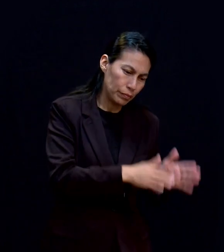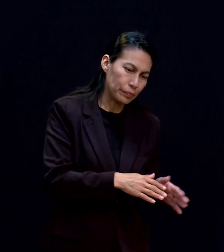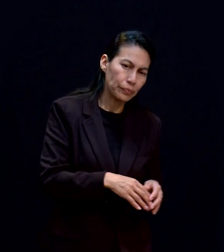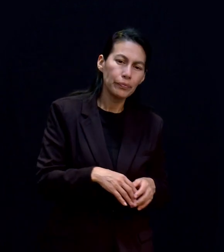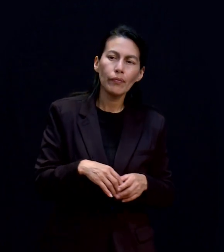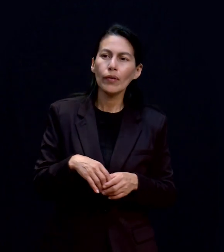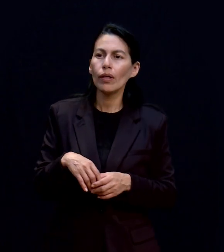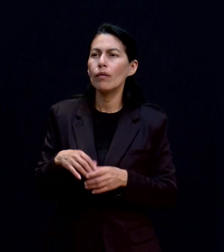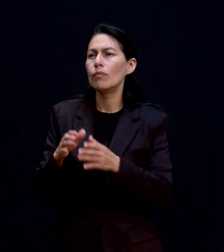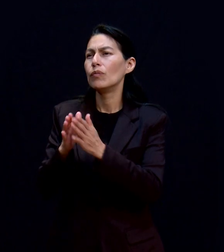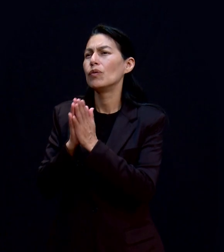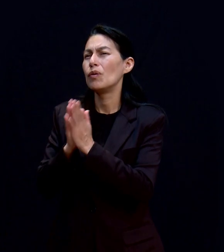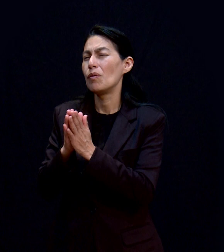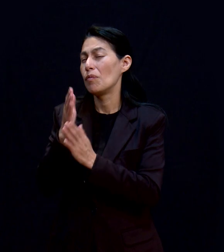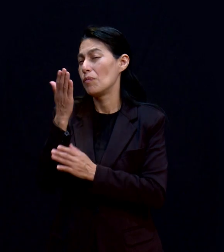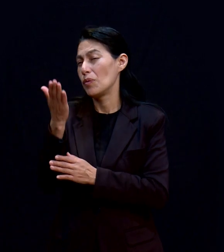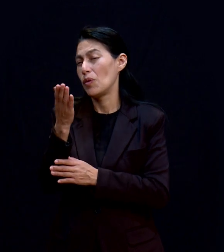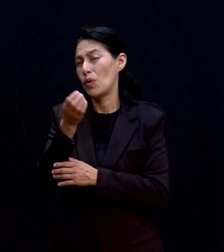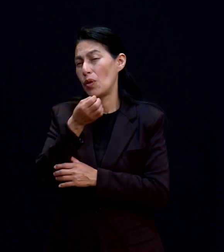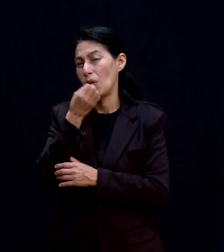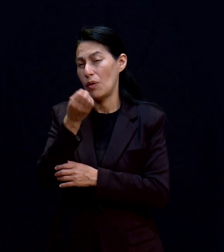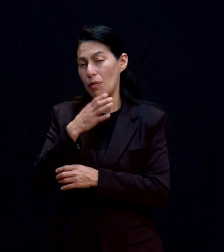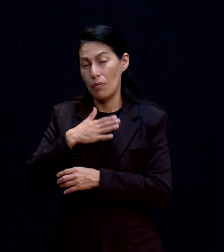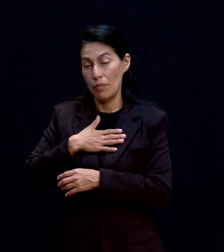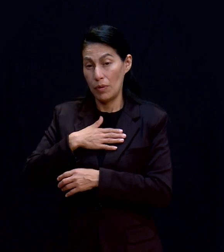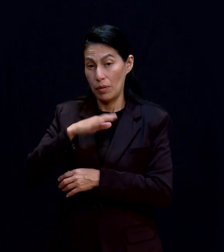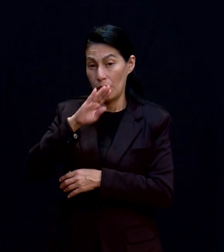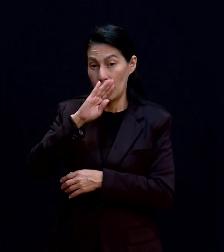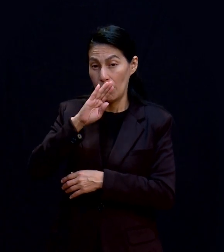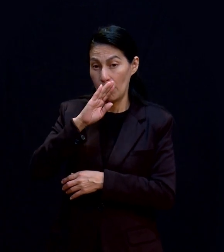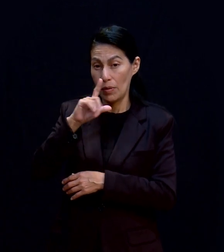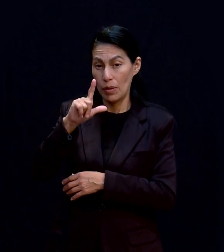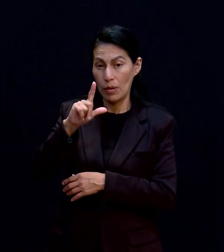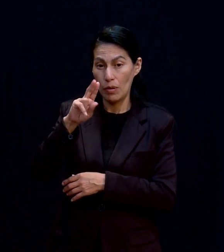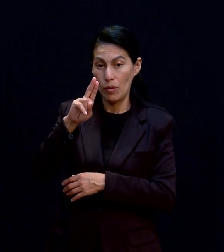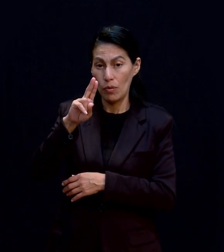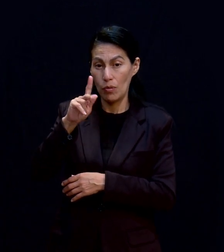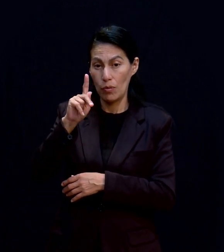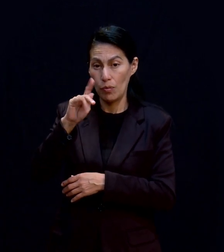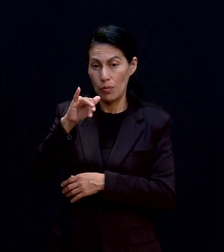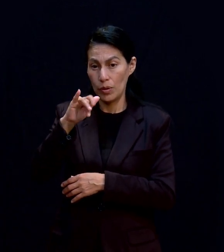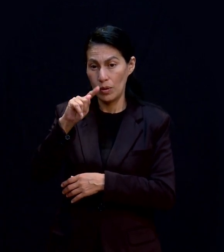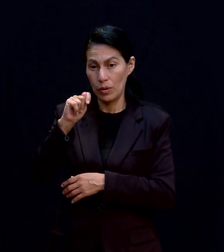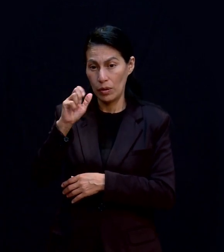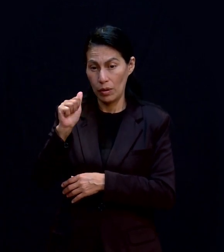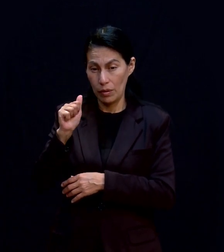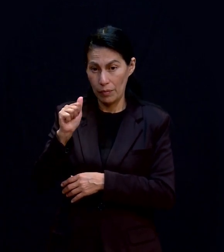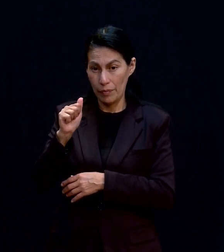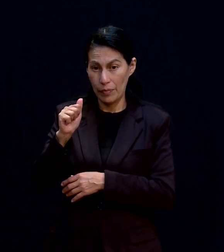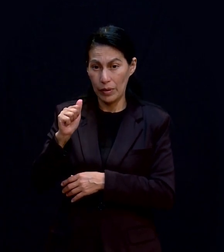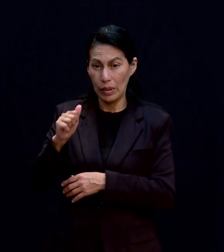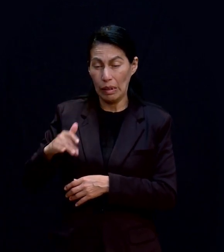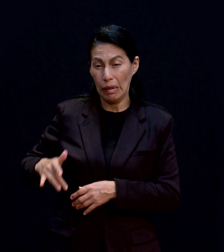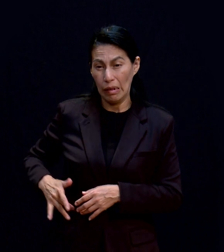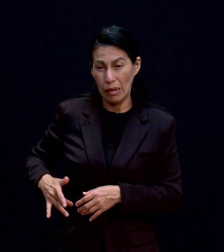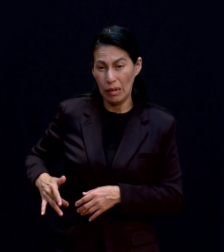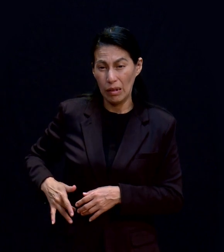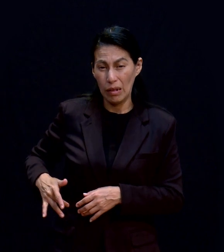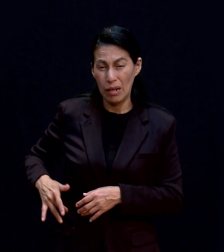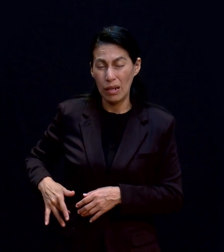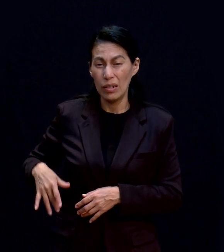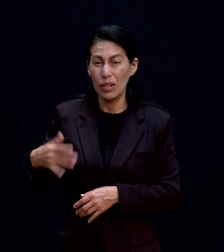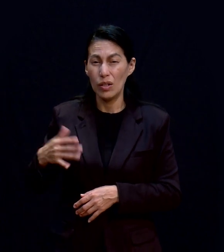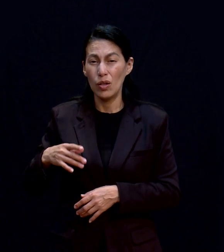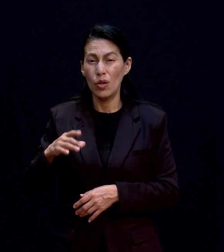peticiones mi mamá lupita a cadenas ya que tienen un tumor en su riñón y aún no sabemos si es